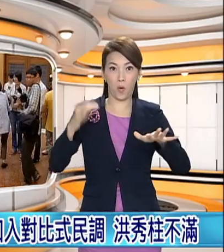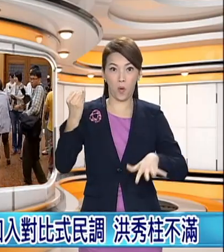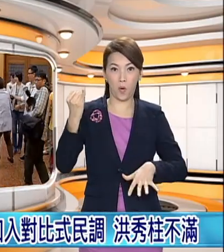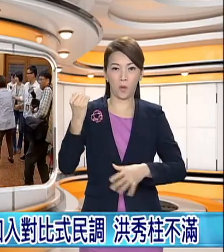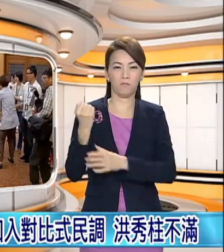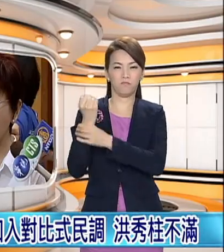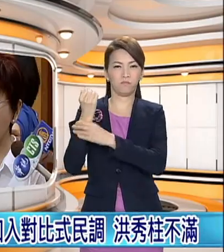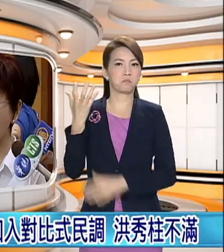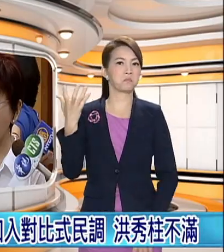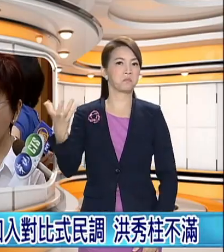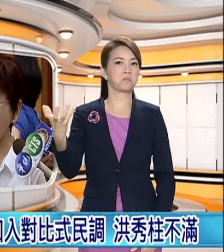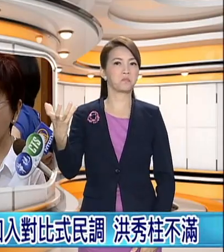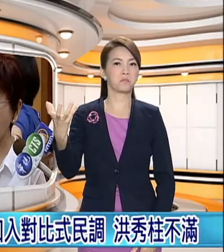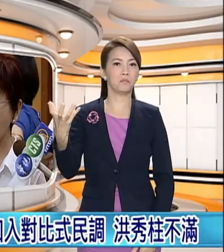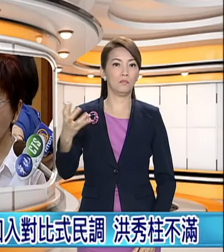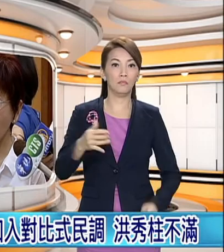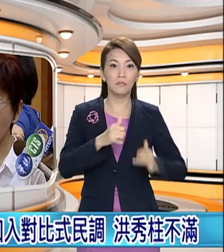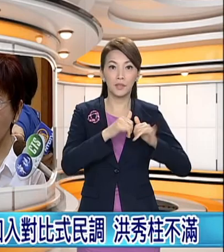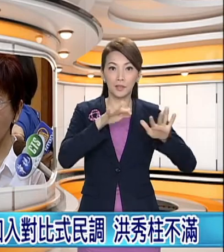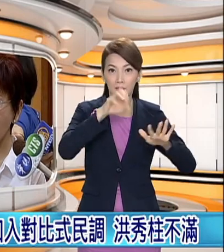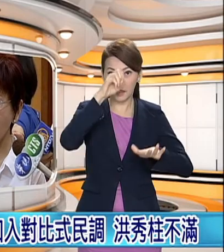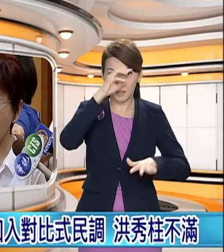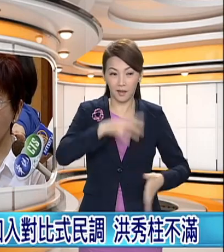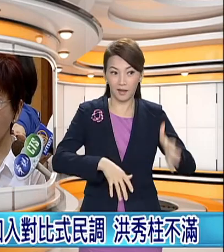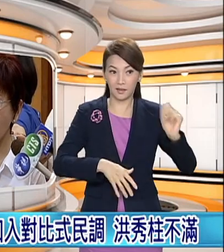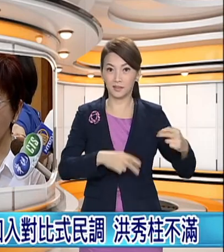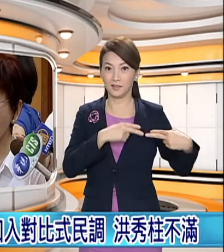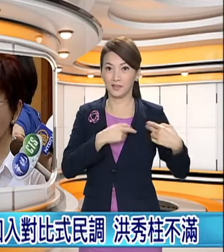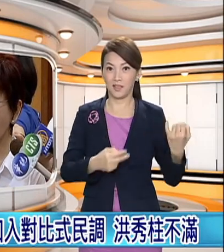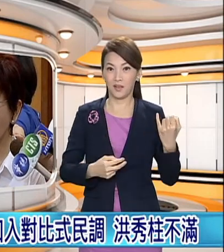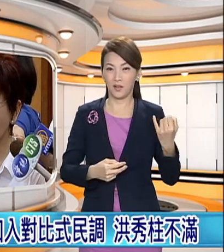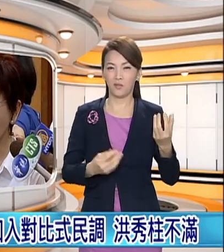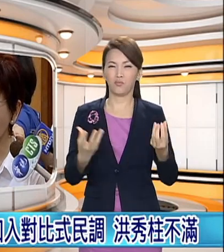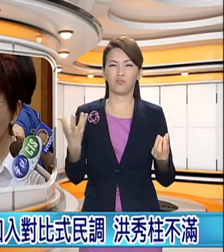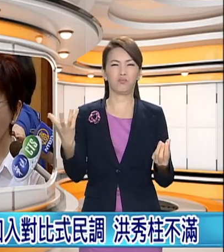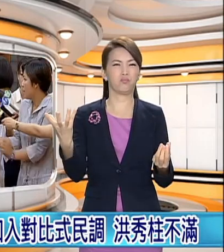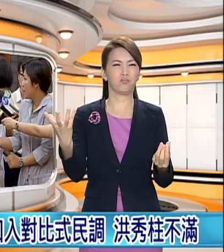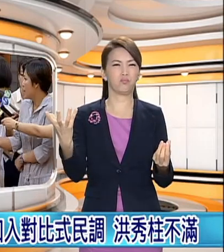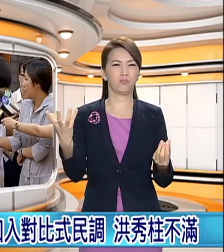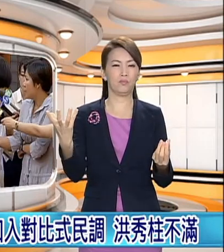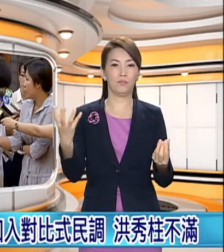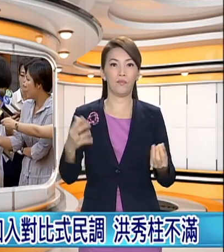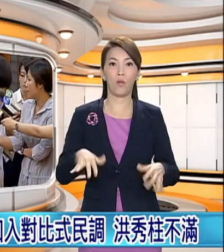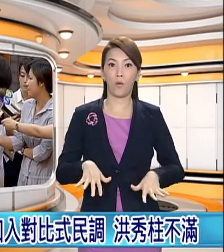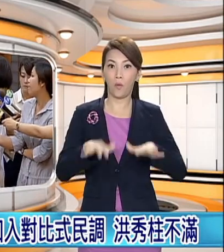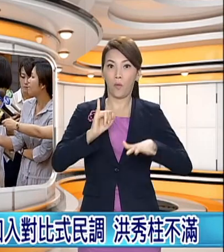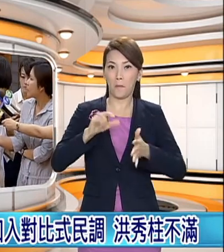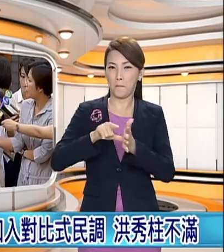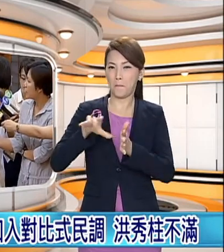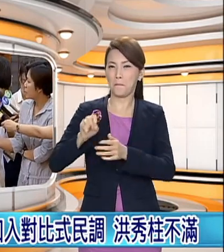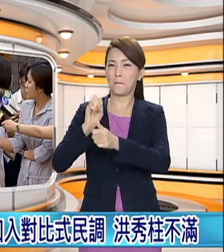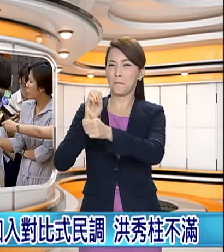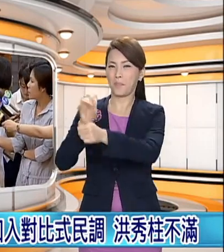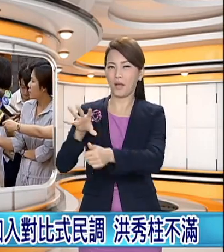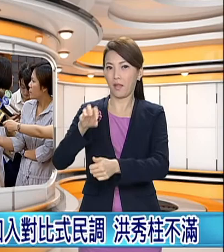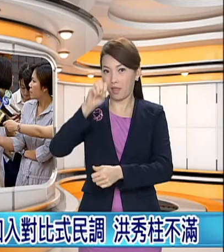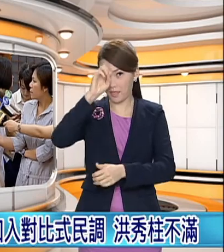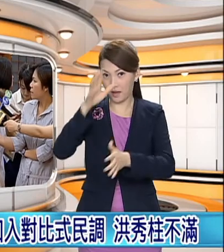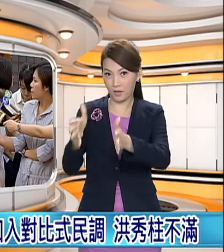蔡英文，而洪秀柱也趁这个机会向党中央喊话，强调党中